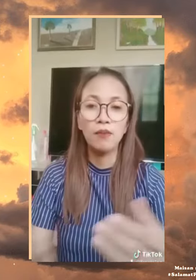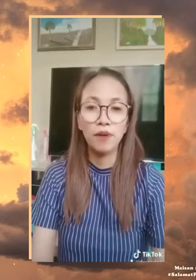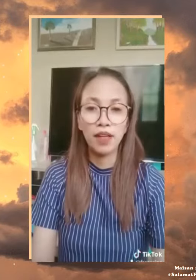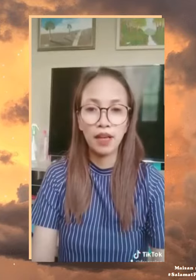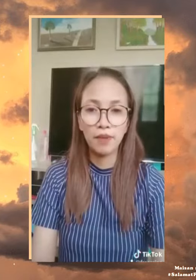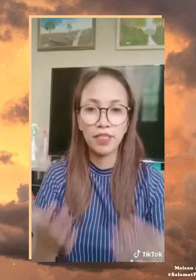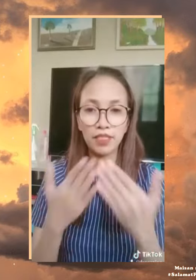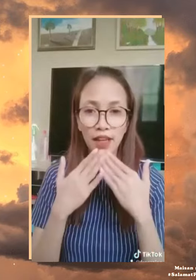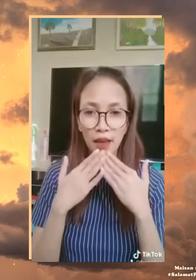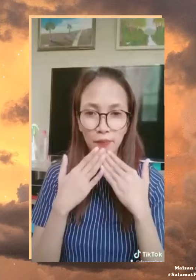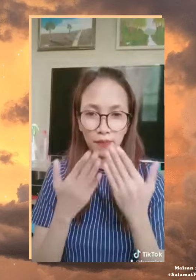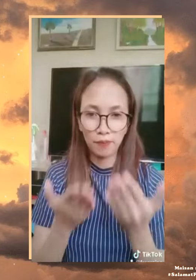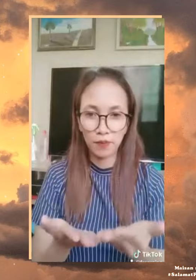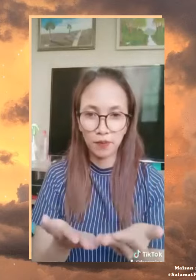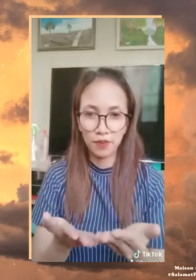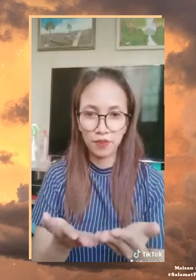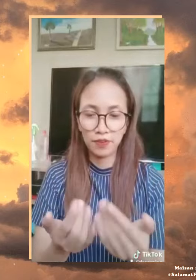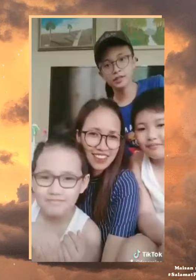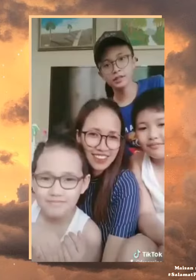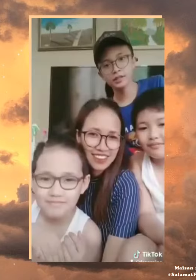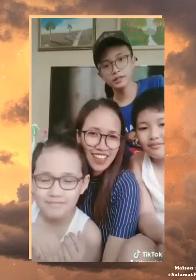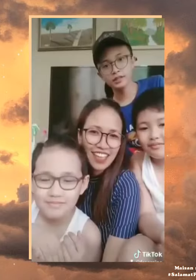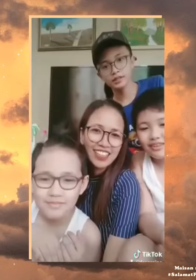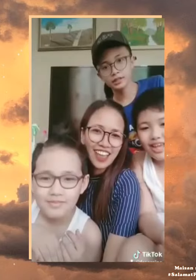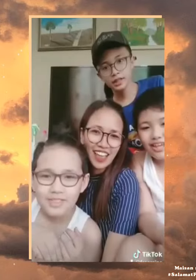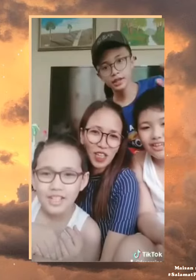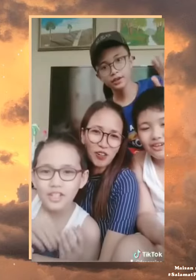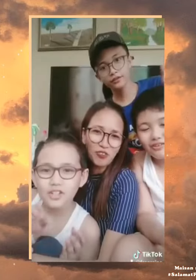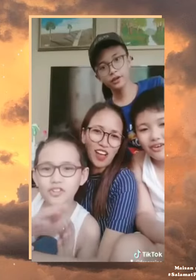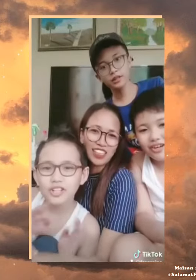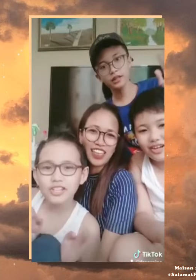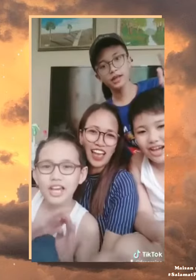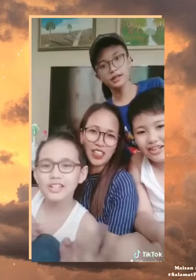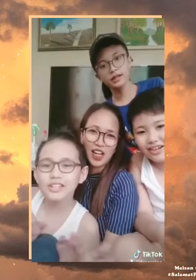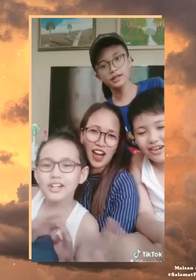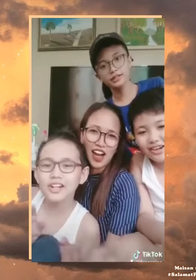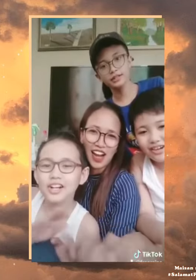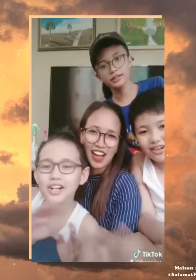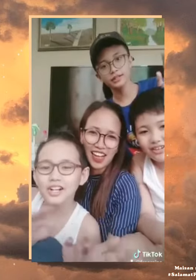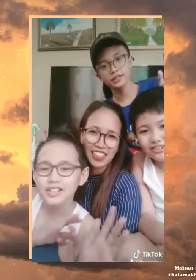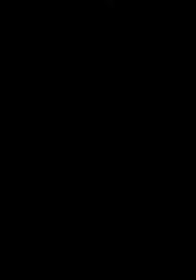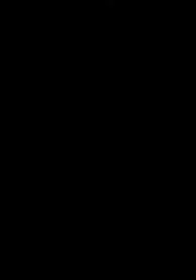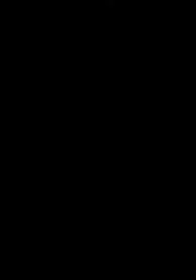Maraming salamat po. Thank you, Father.